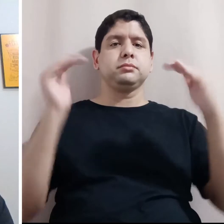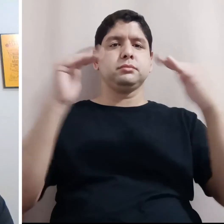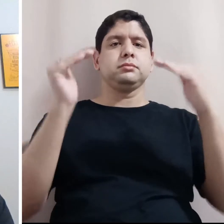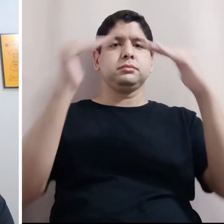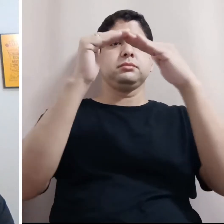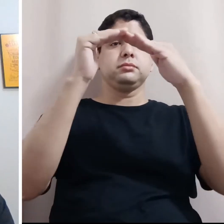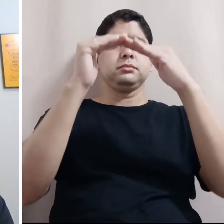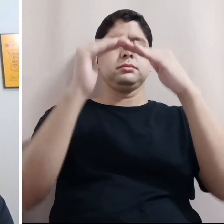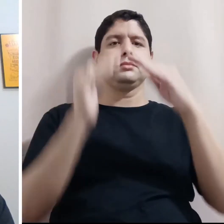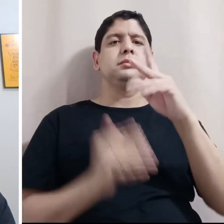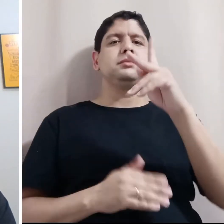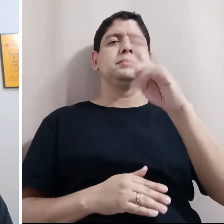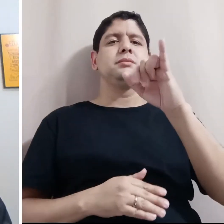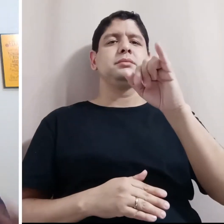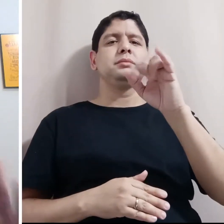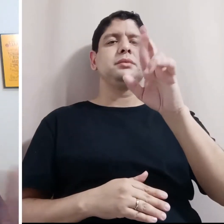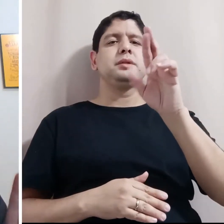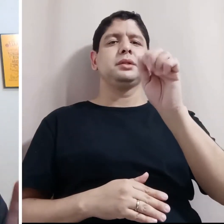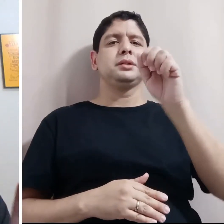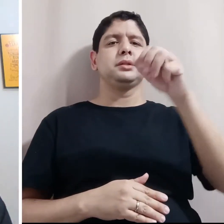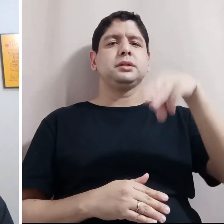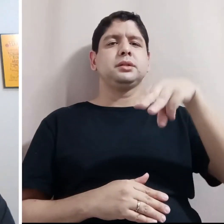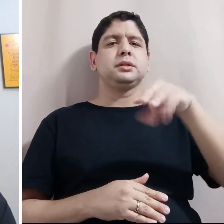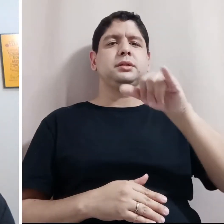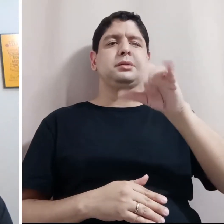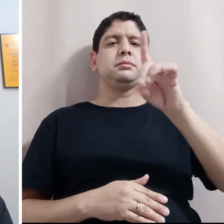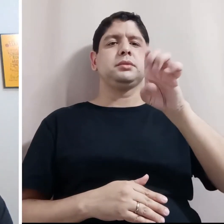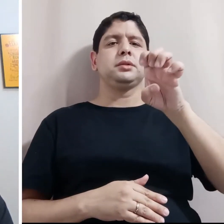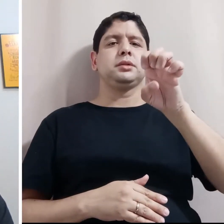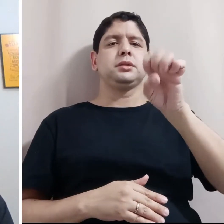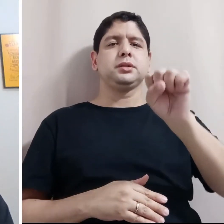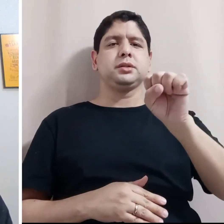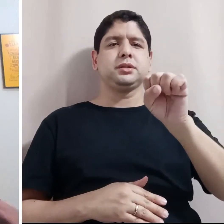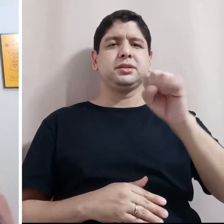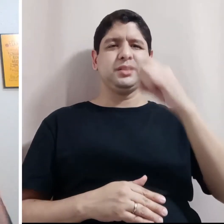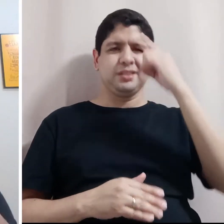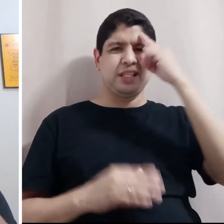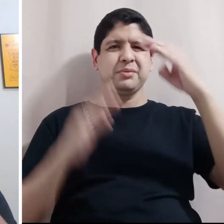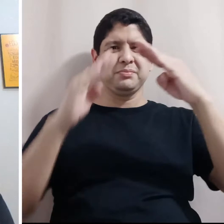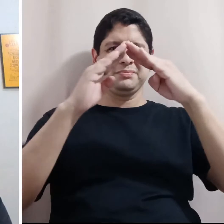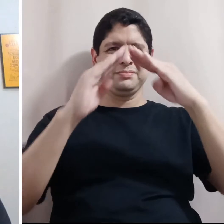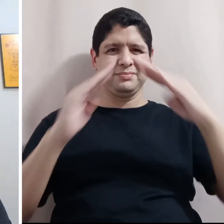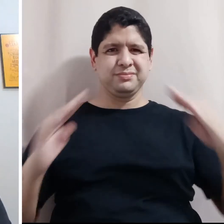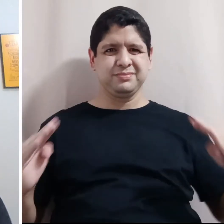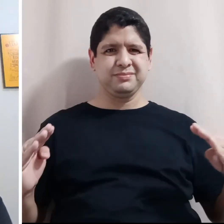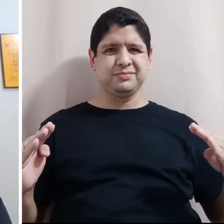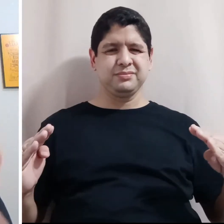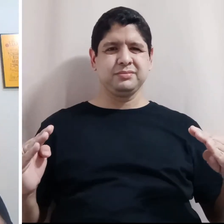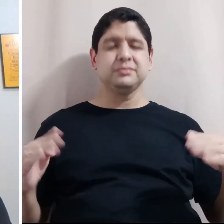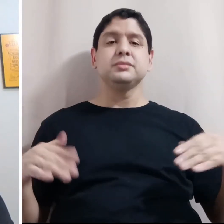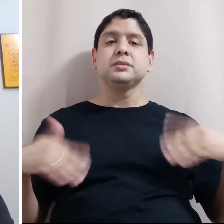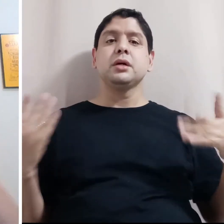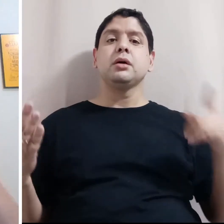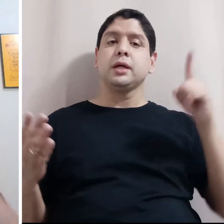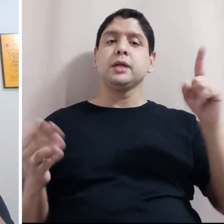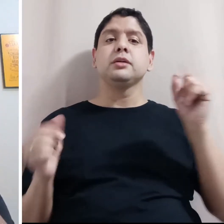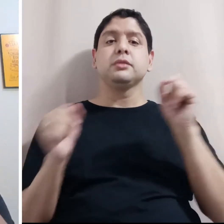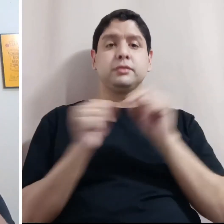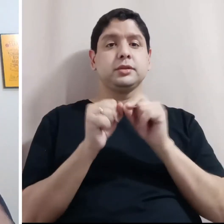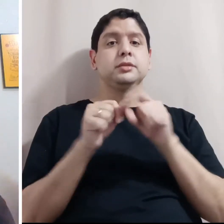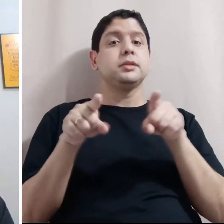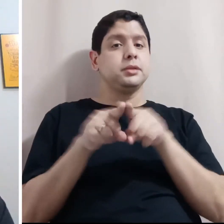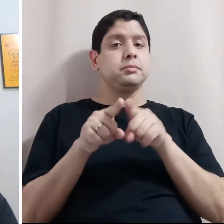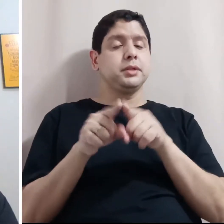construíram pirâmides também, tá? Formato um pouquinho diferente das pirâmides do Egito, né? As pirâmides do Egito tinham aquela, né, a pontinha, no caso,